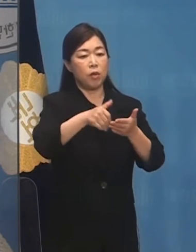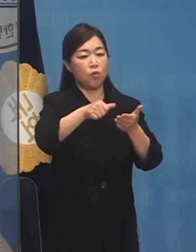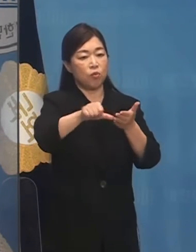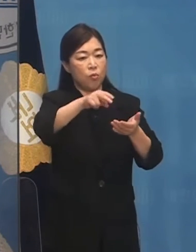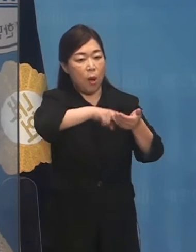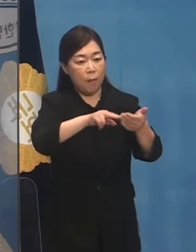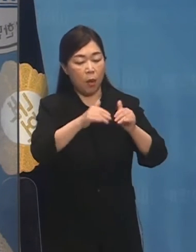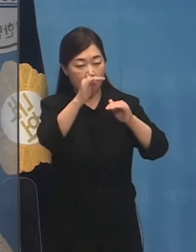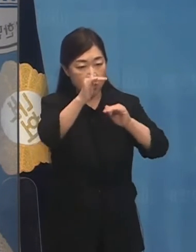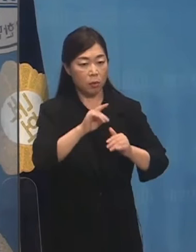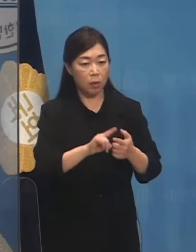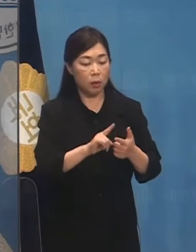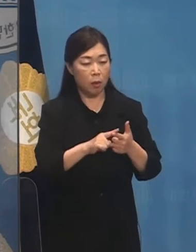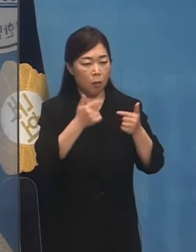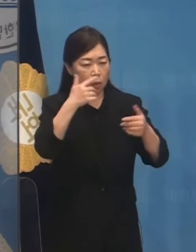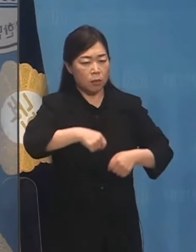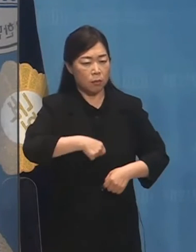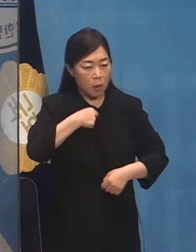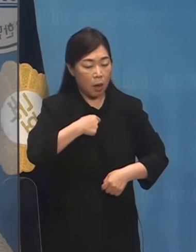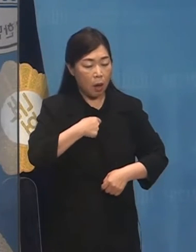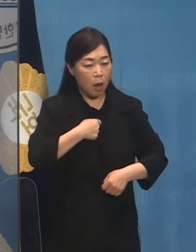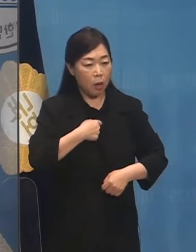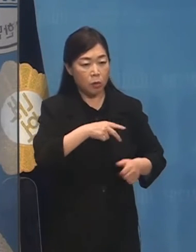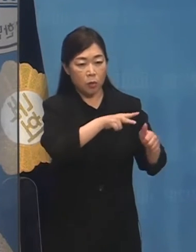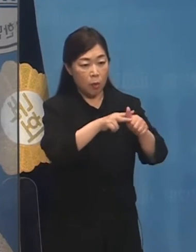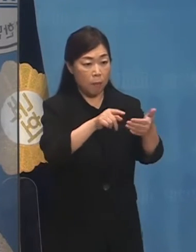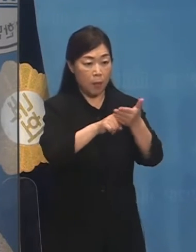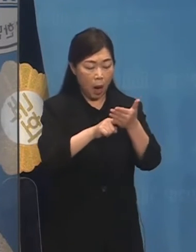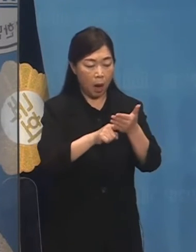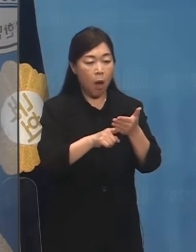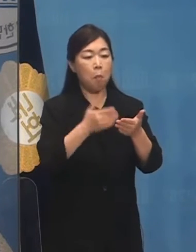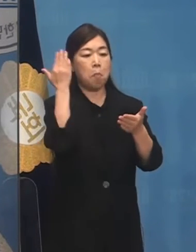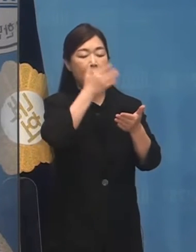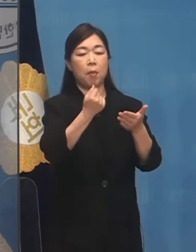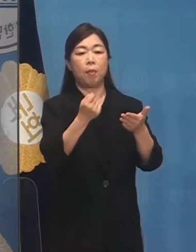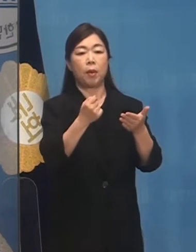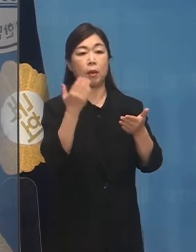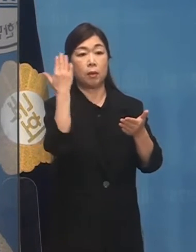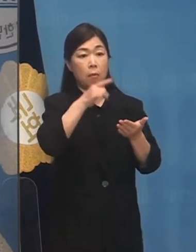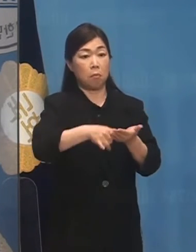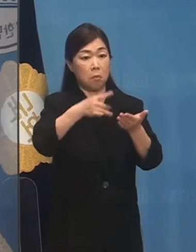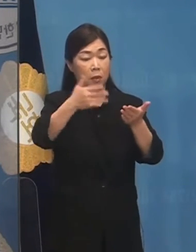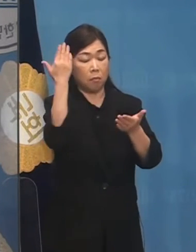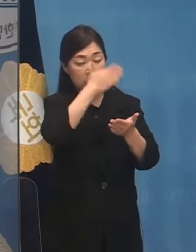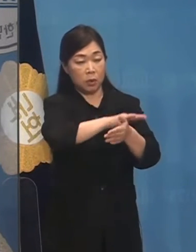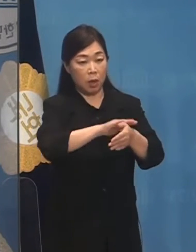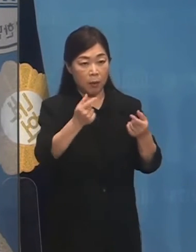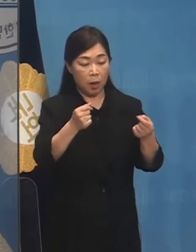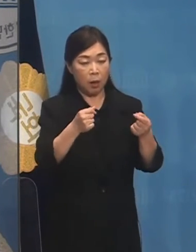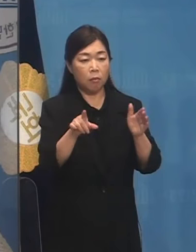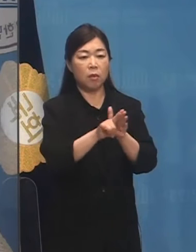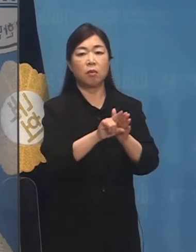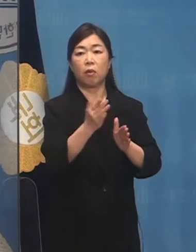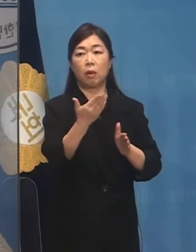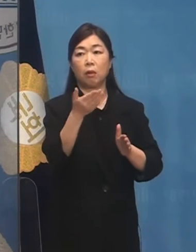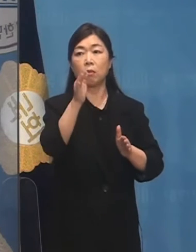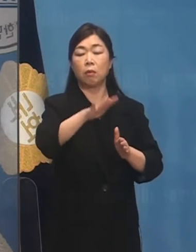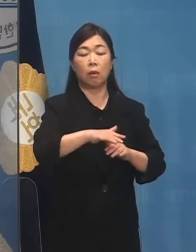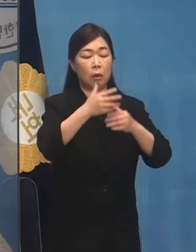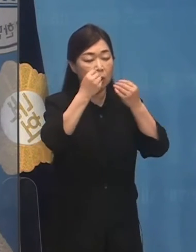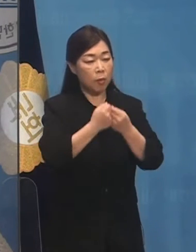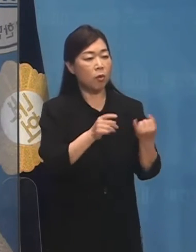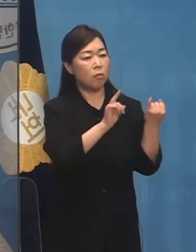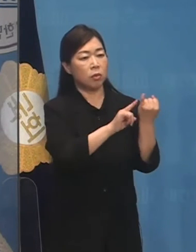판매 과정이라든가 이런 거에 대해서도 저희가 알아야 정당하게 세금을 내고 했는지 안 했는지 알 수 있지 않겠습니까? 예컨대 그